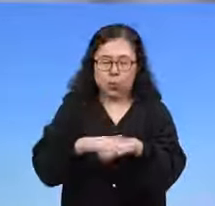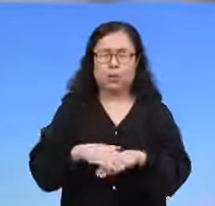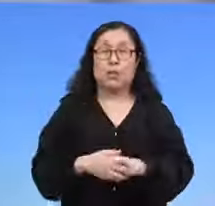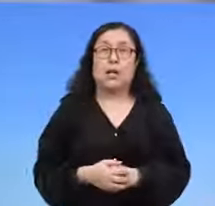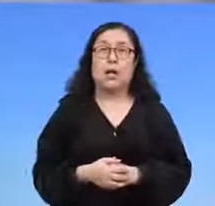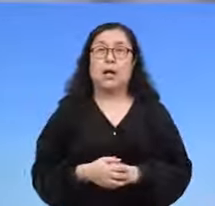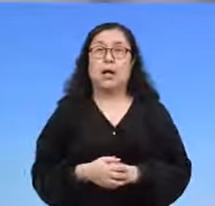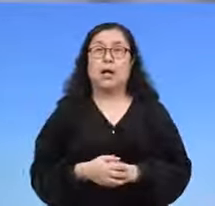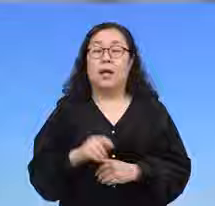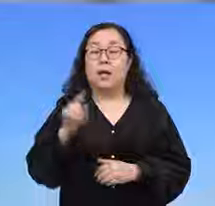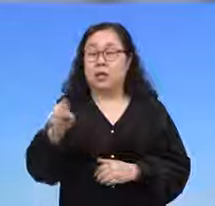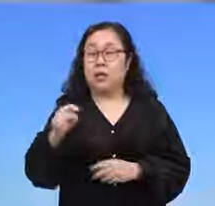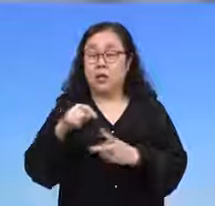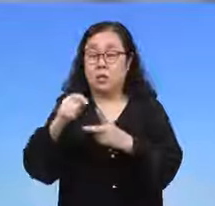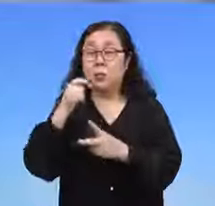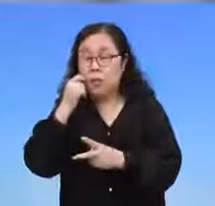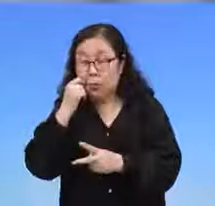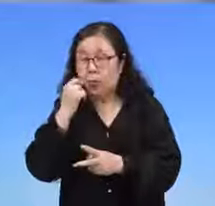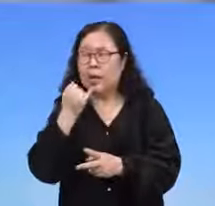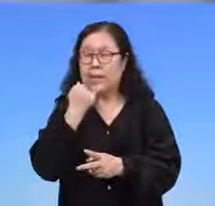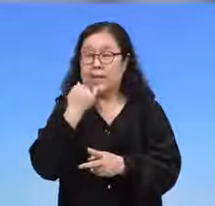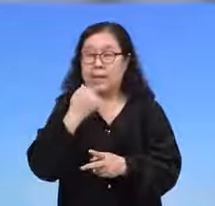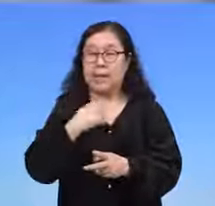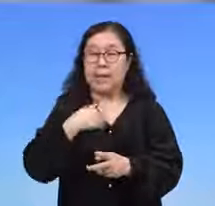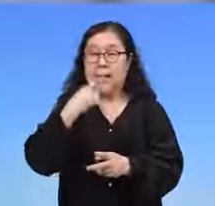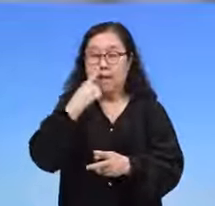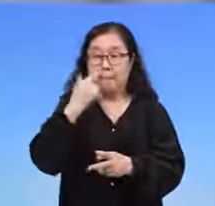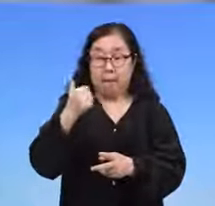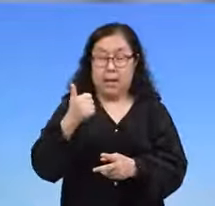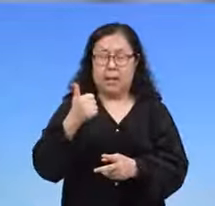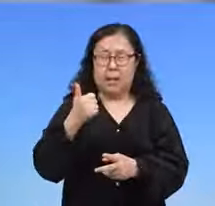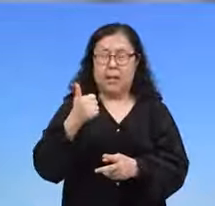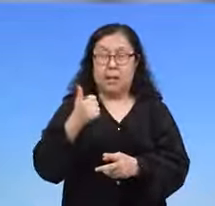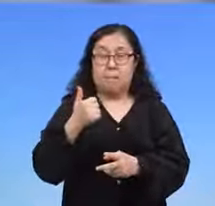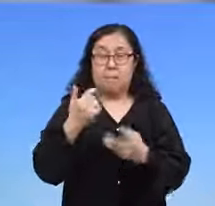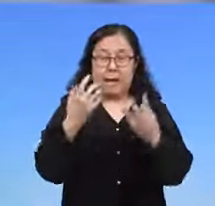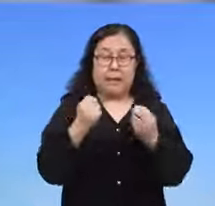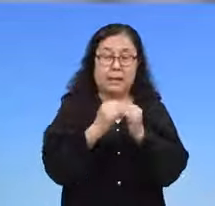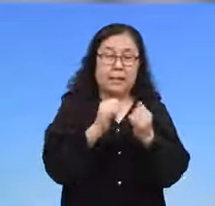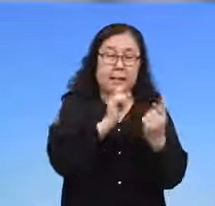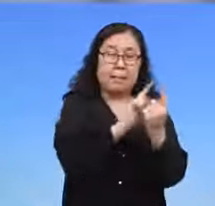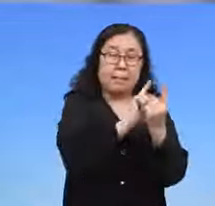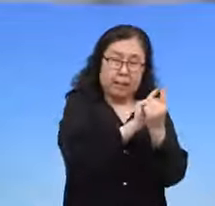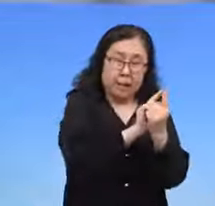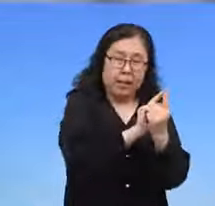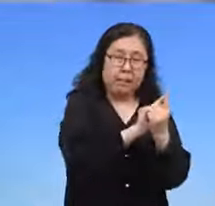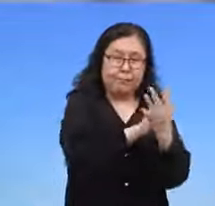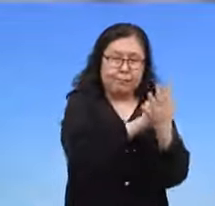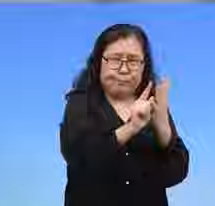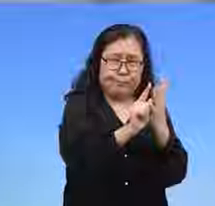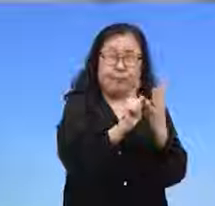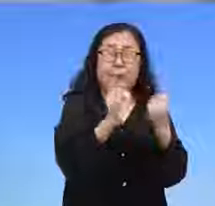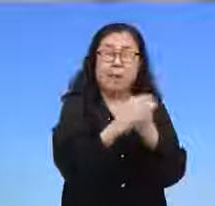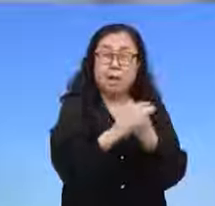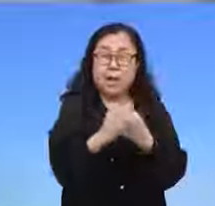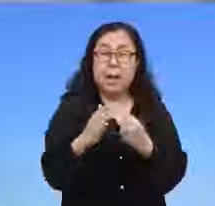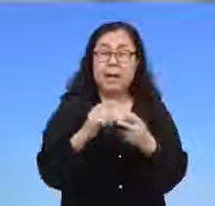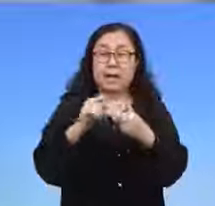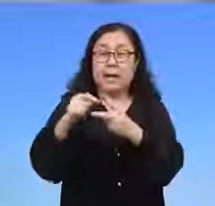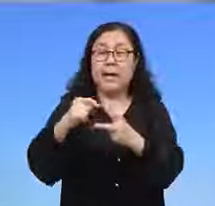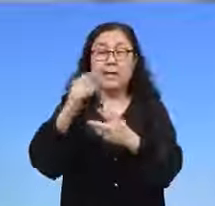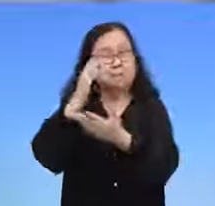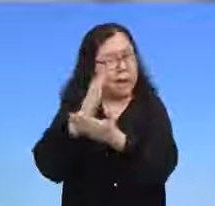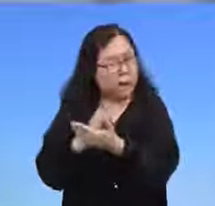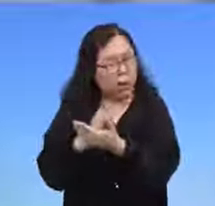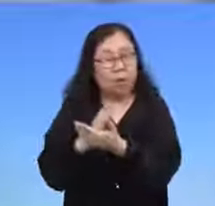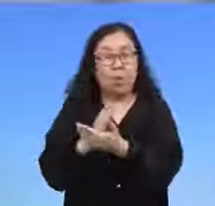너희들이 다 이해할 수 없어도 아빠는 수많은 사람을 상대하는 사람 아니니, 그래서 그냥 이해하려고